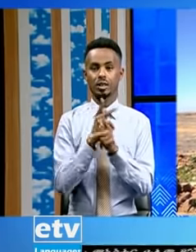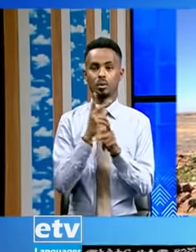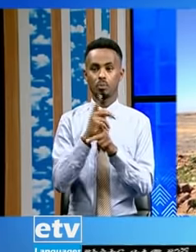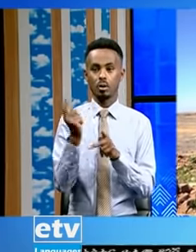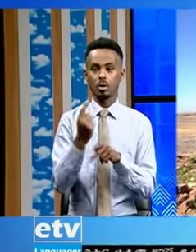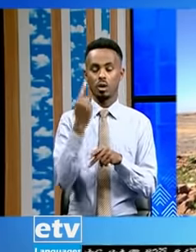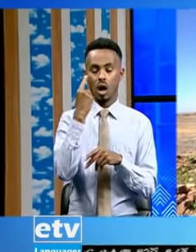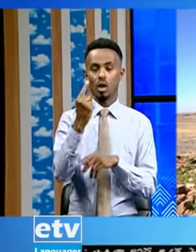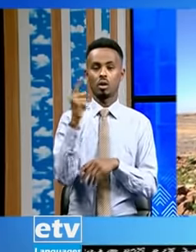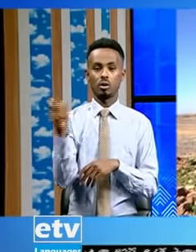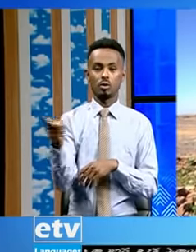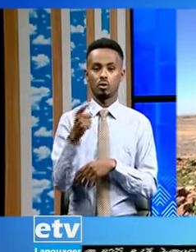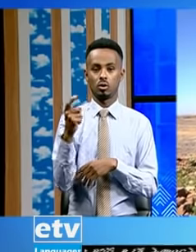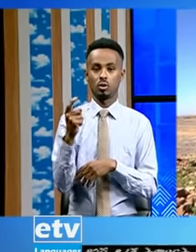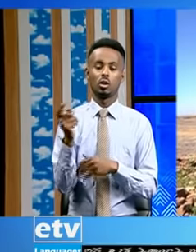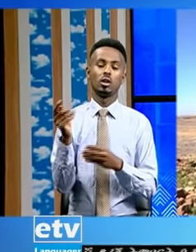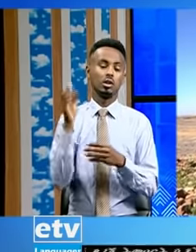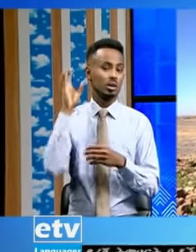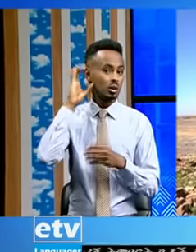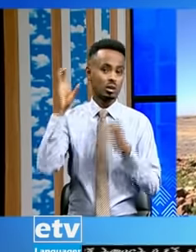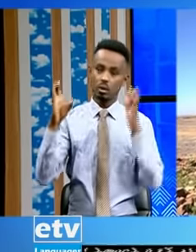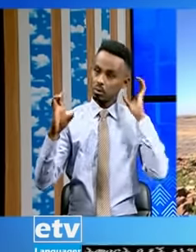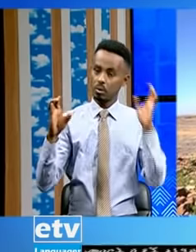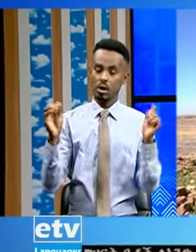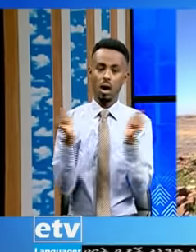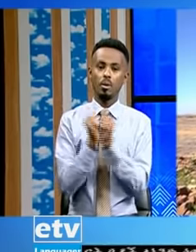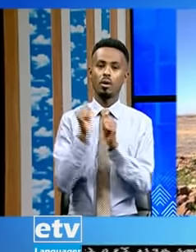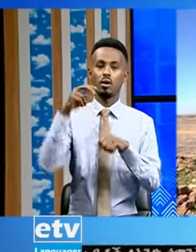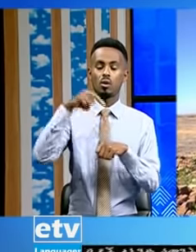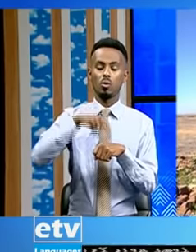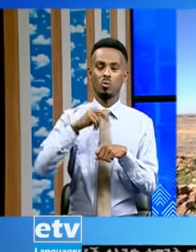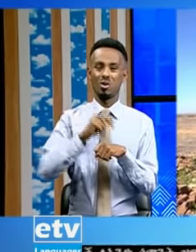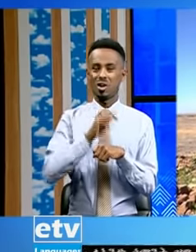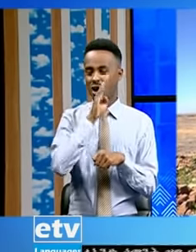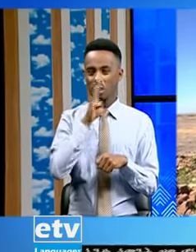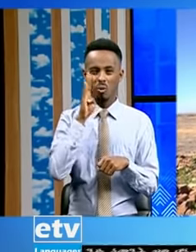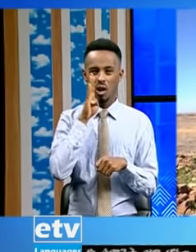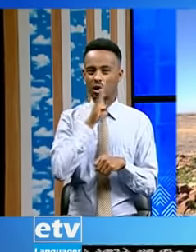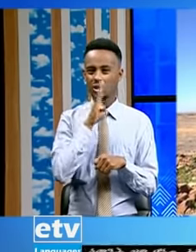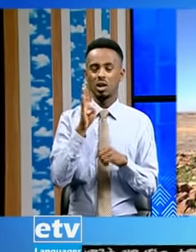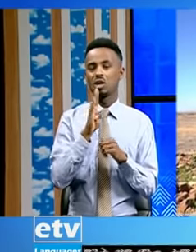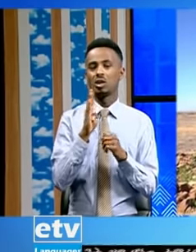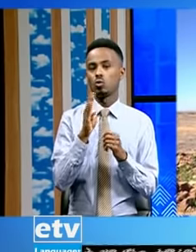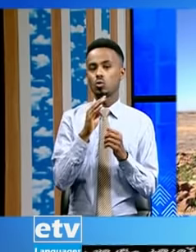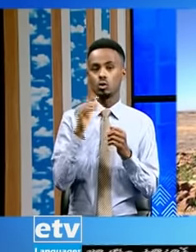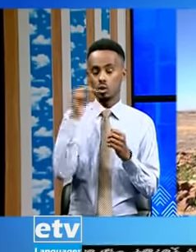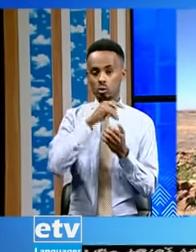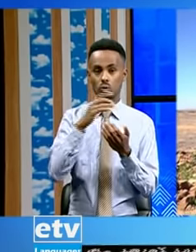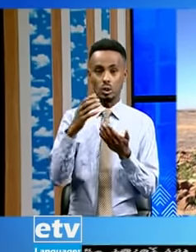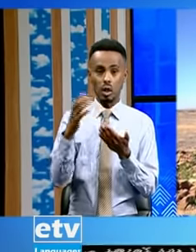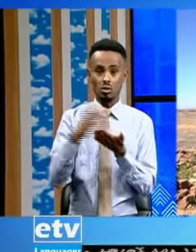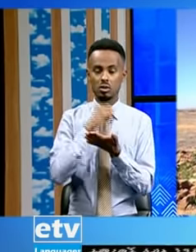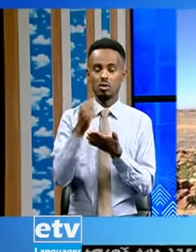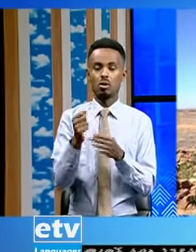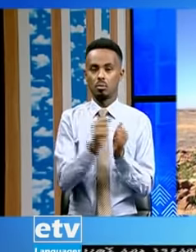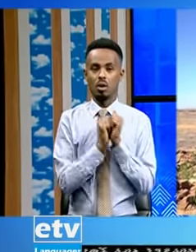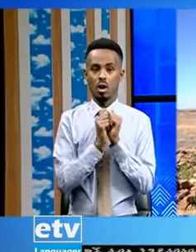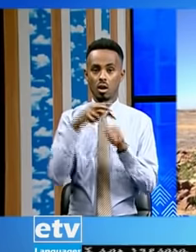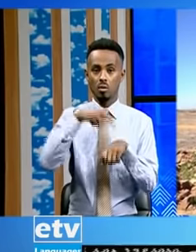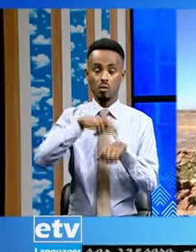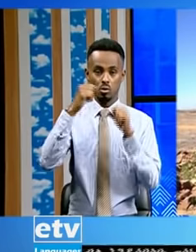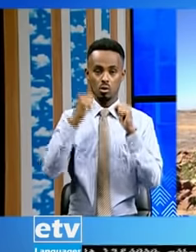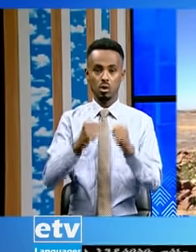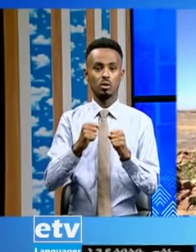ይሁን፣ አንድ እንሁን፣ እንደማመጥ፣ አብረን እንቁም፣ አሉባልታ ወሬ ወጀብ እንዳይወስደን በጋራ መቆም